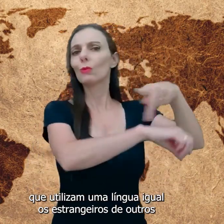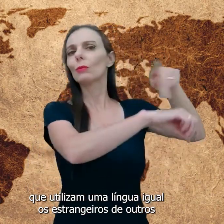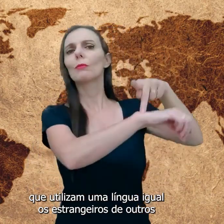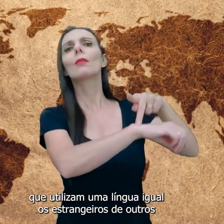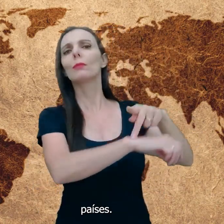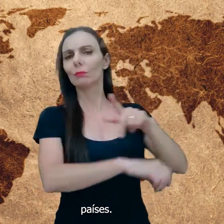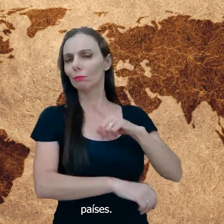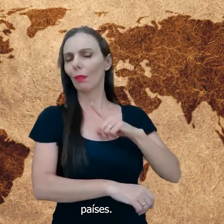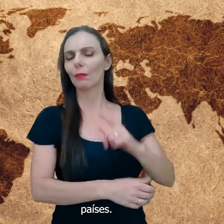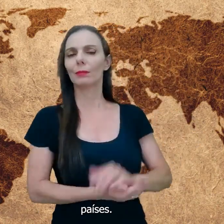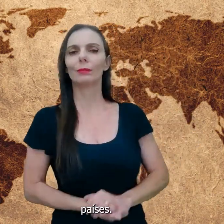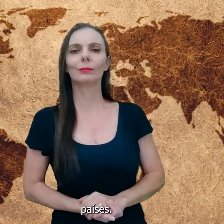de outros países.